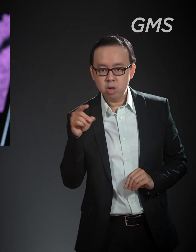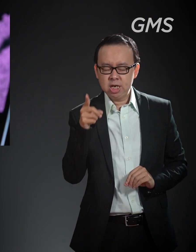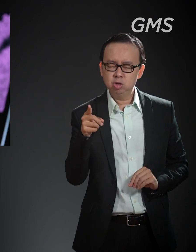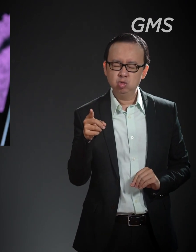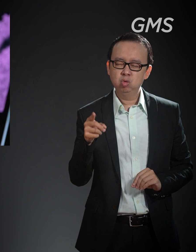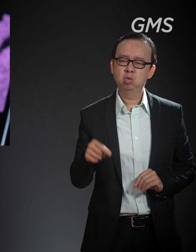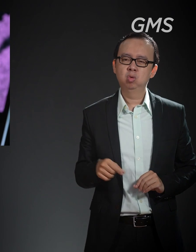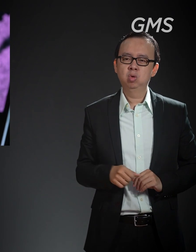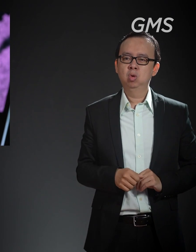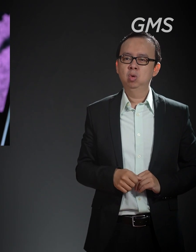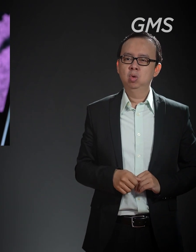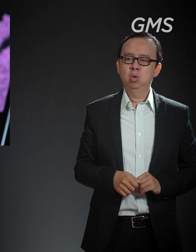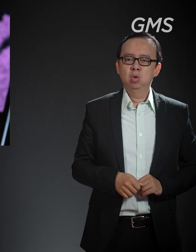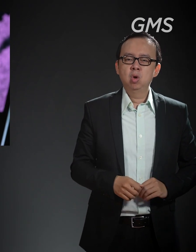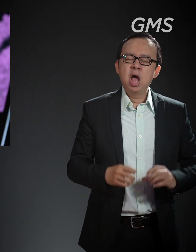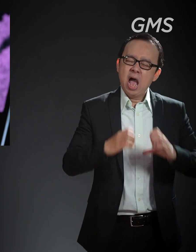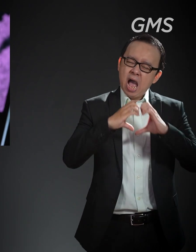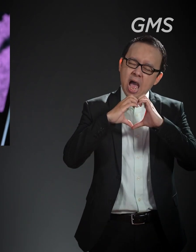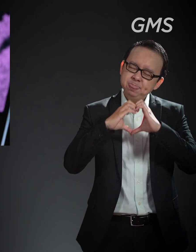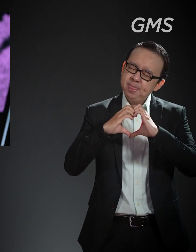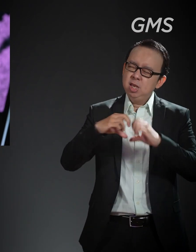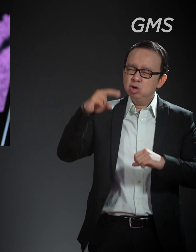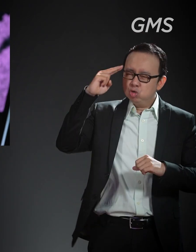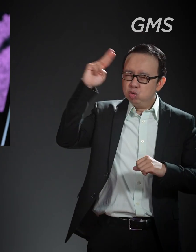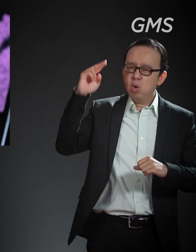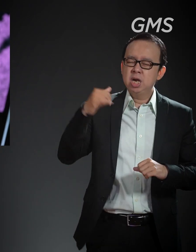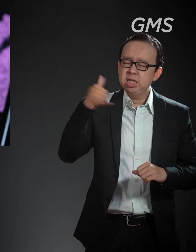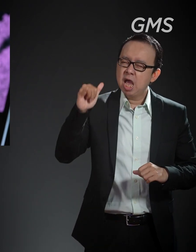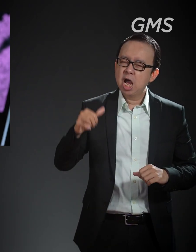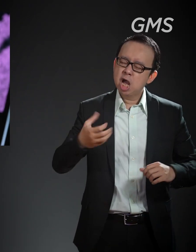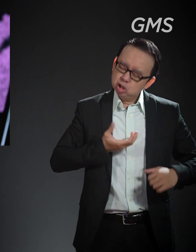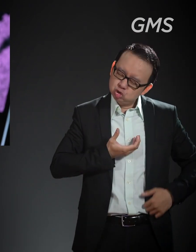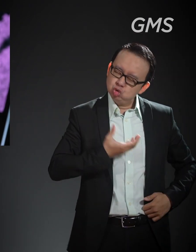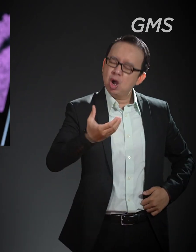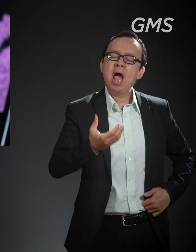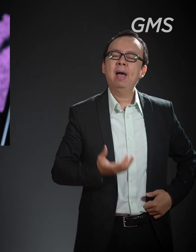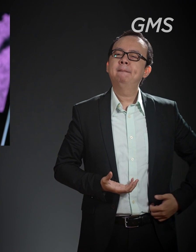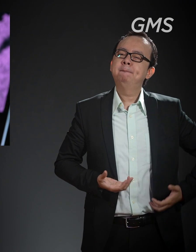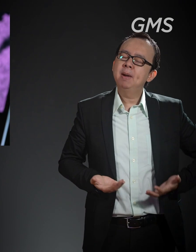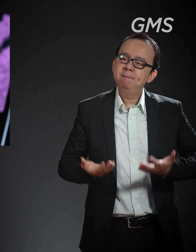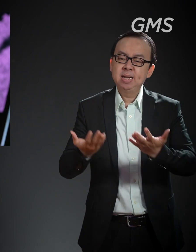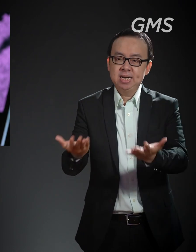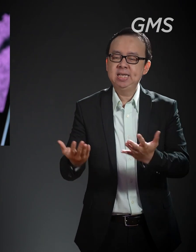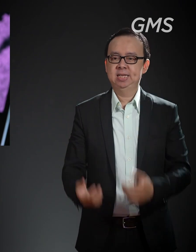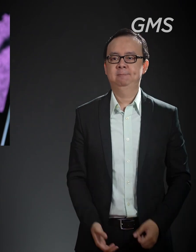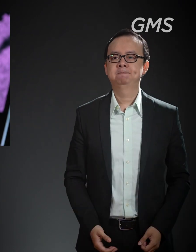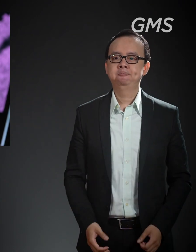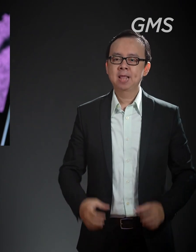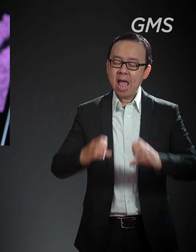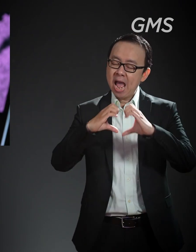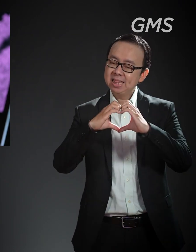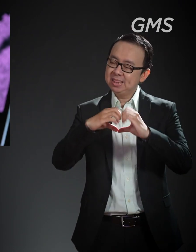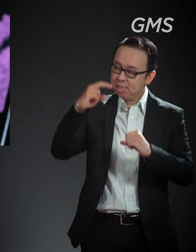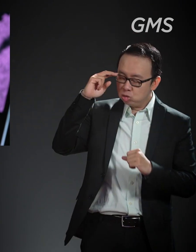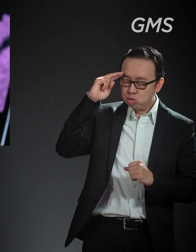God. Hatinya Tuhan yang suka memberi. Hati Allah yang diisi dengan pemberian.